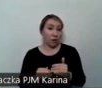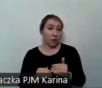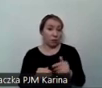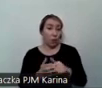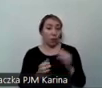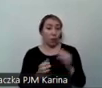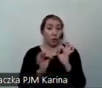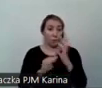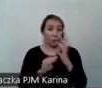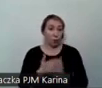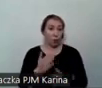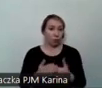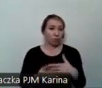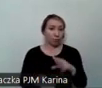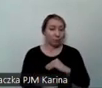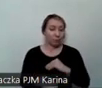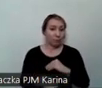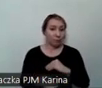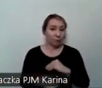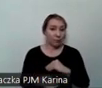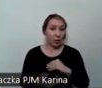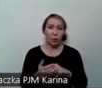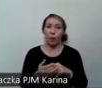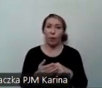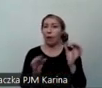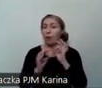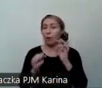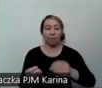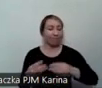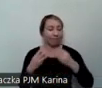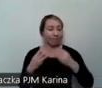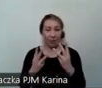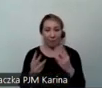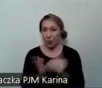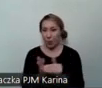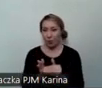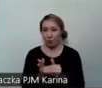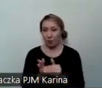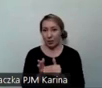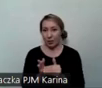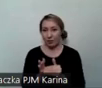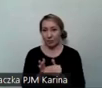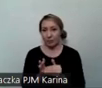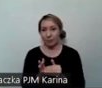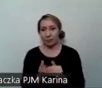takich informacji. Są one niezbędne zarówno do